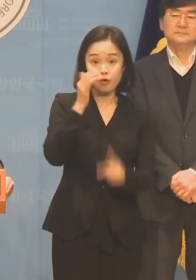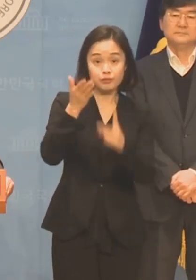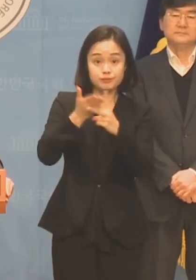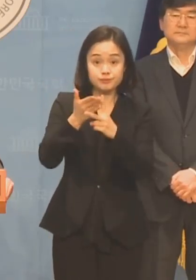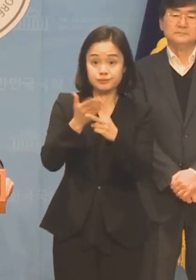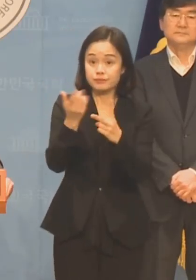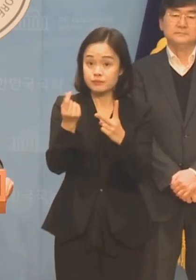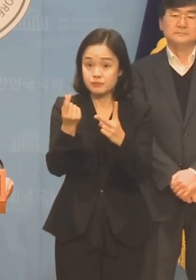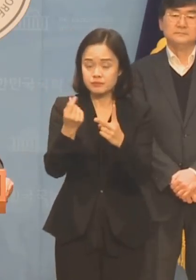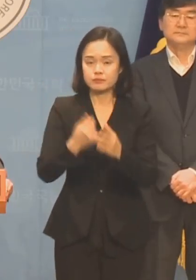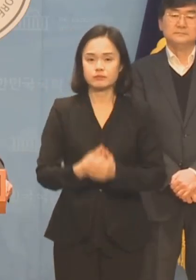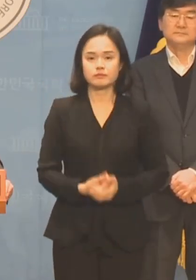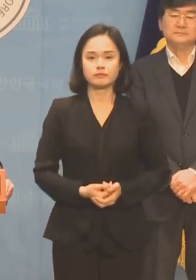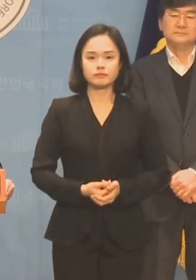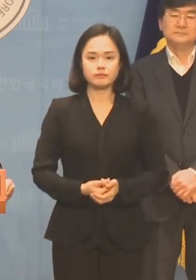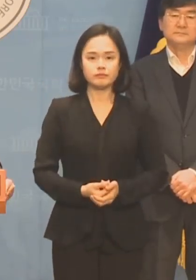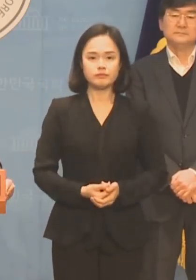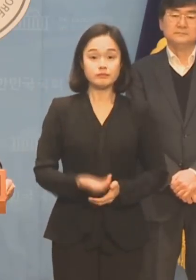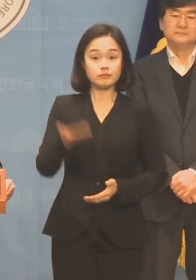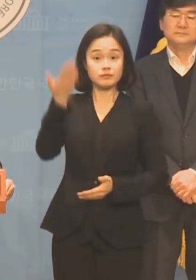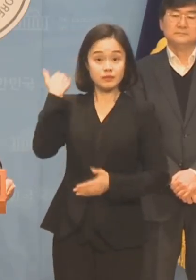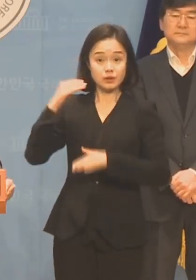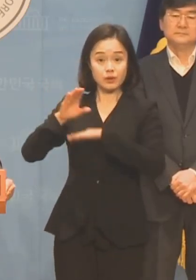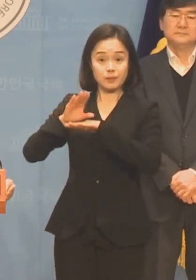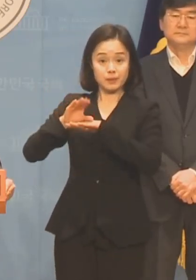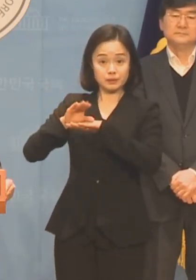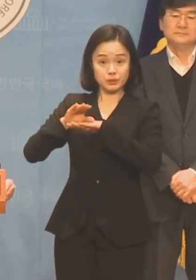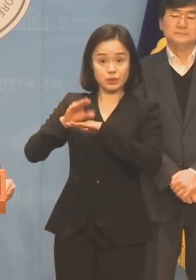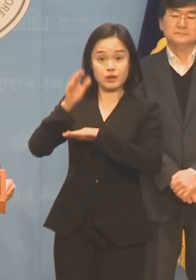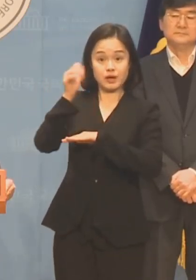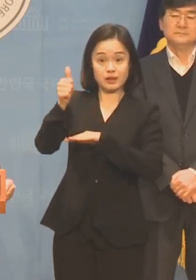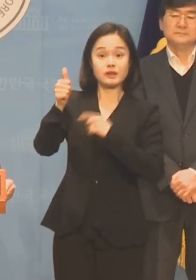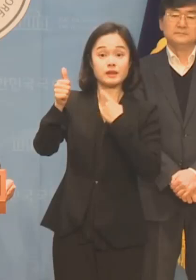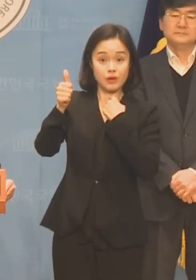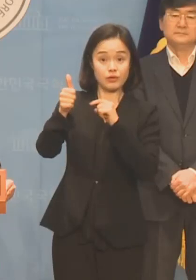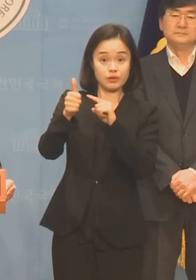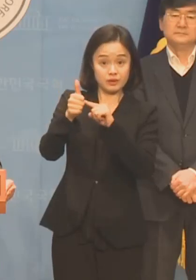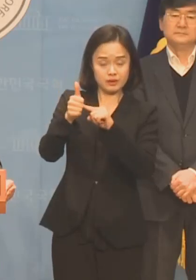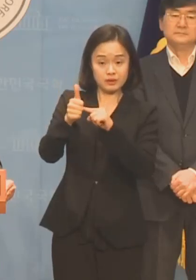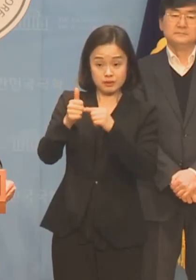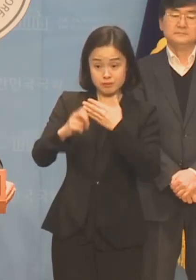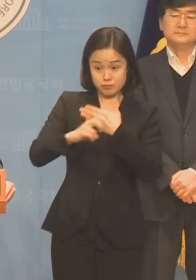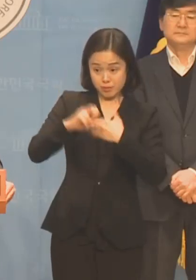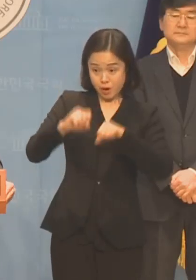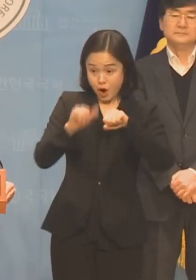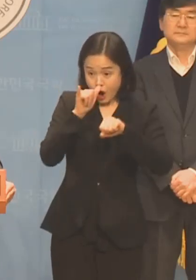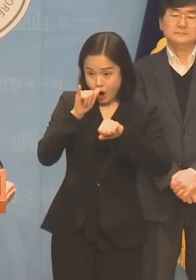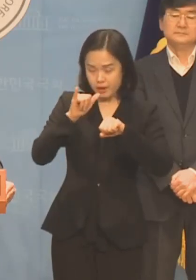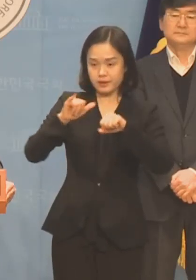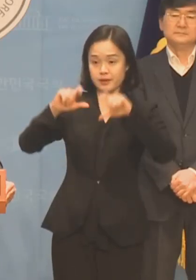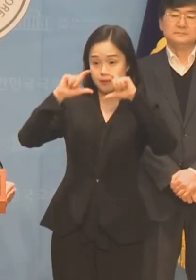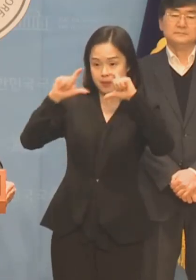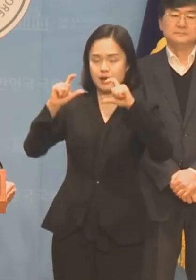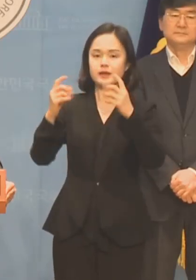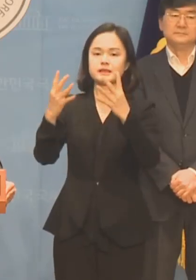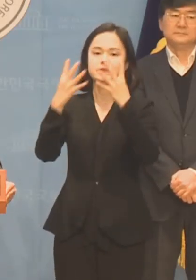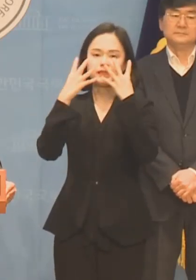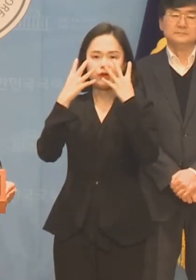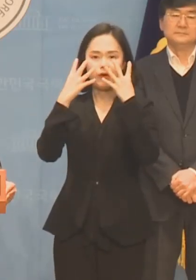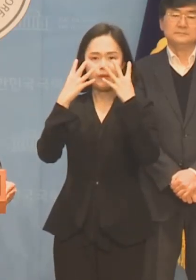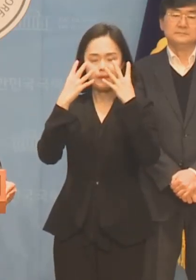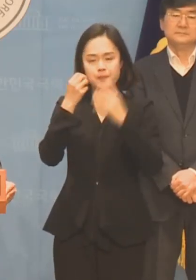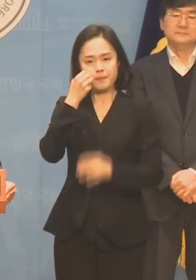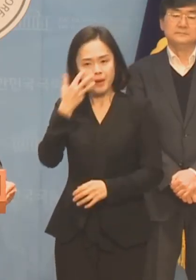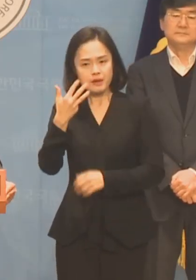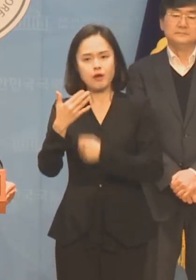징역 8개월에 집행유예 이런 식으로 판결이 끝까지 났습니다. 일부 사안이 무죄로 판명이 났다